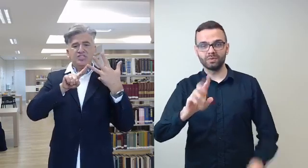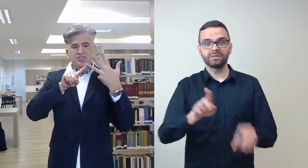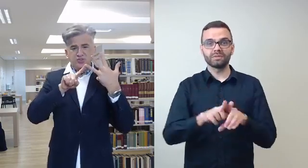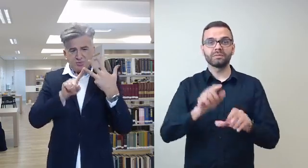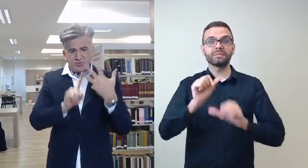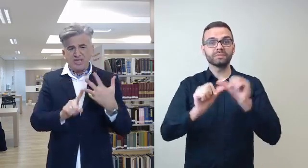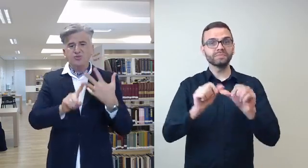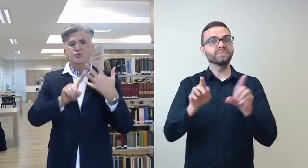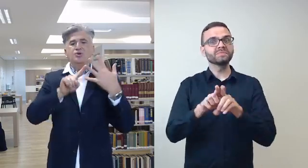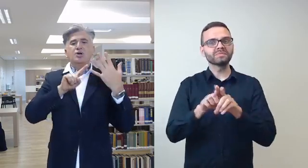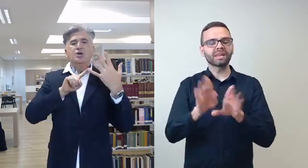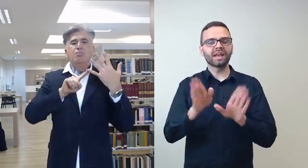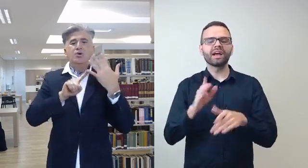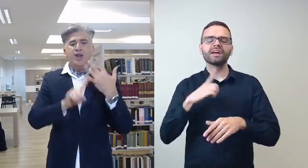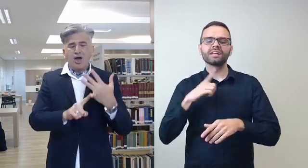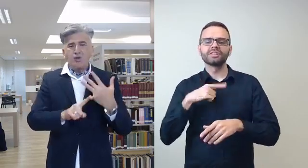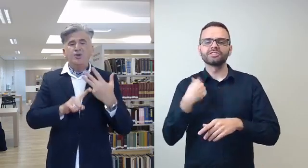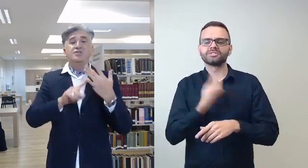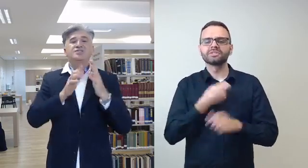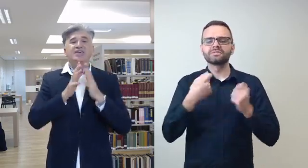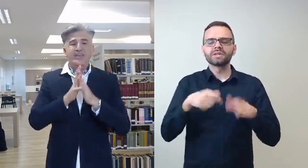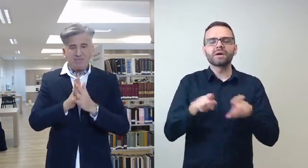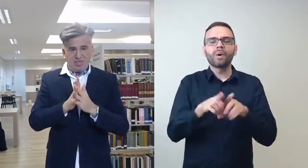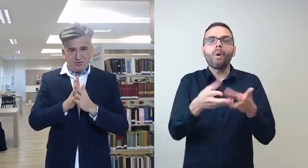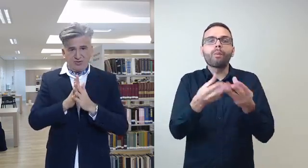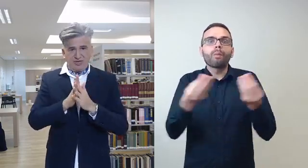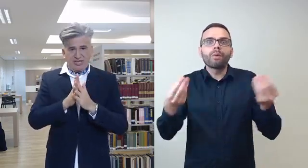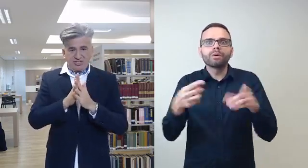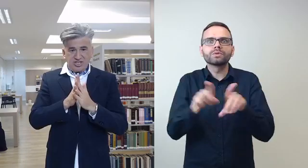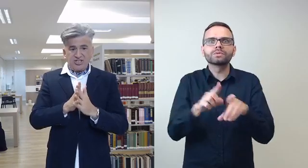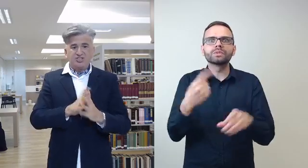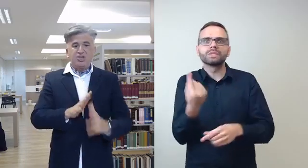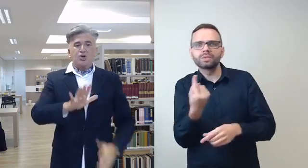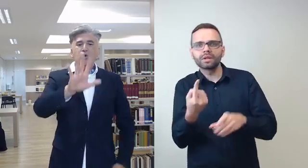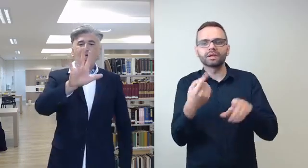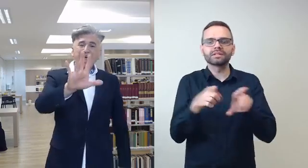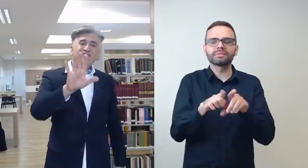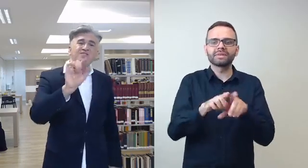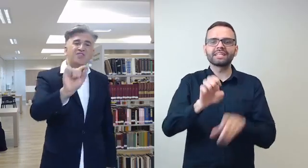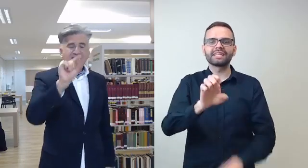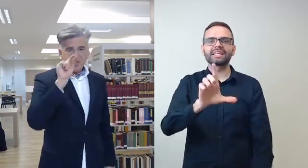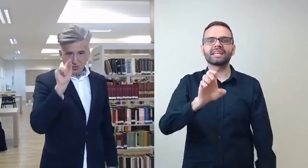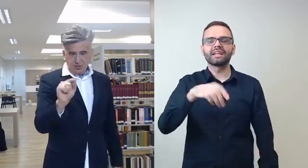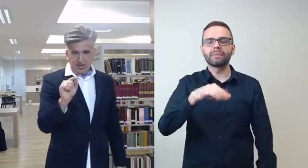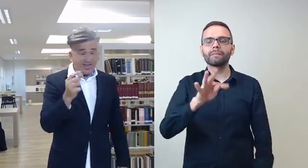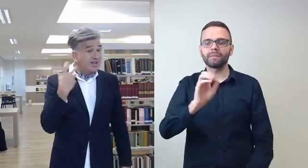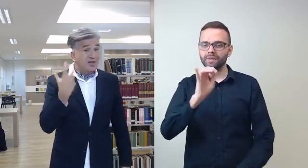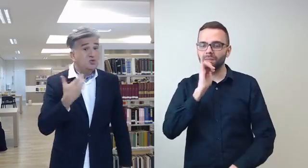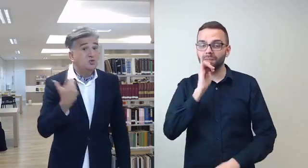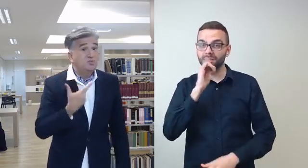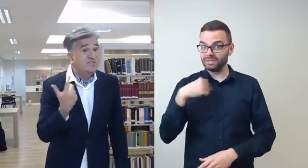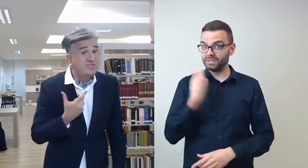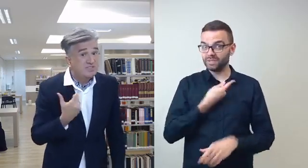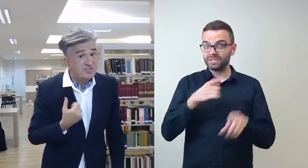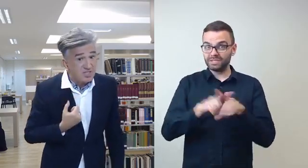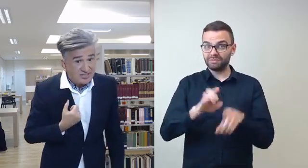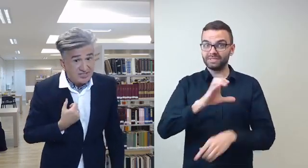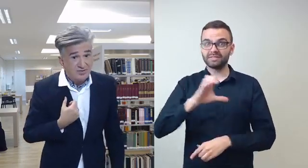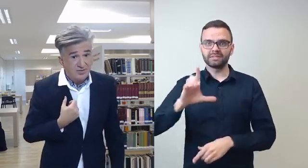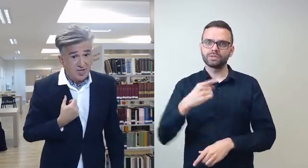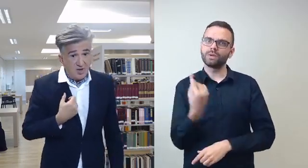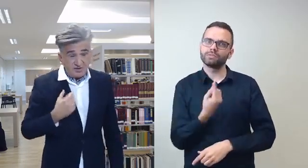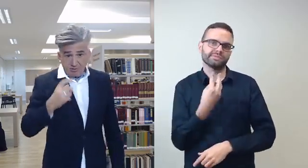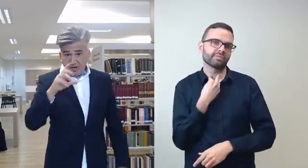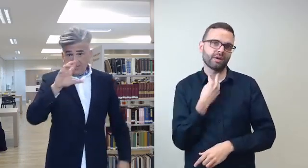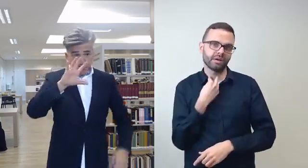os de instrumento, plural e os de elemento. Gente, o classificador, ele não subsiste